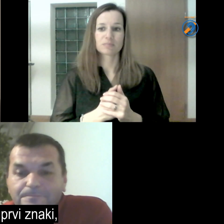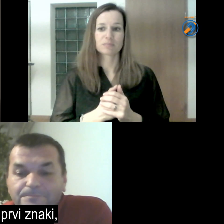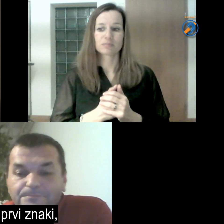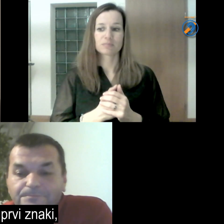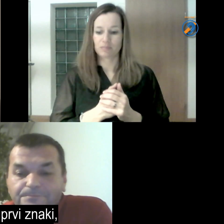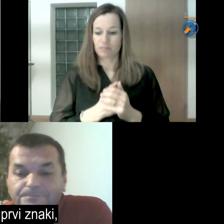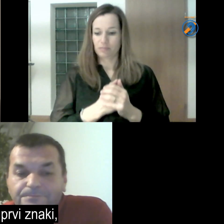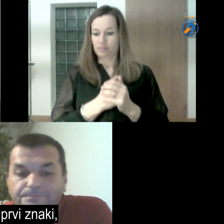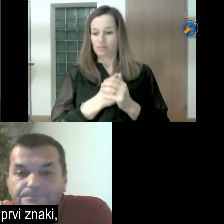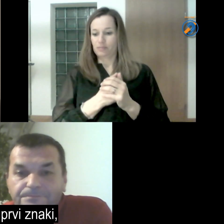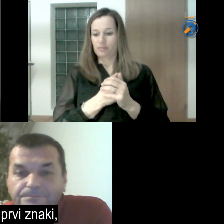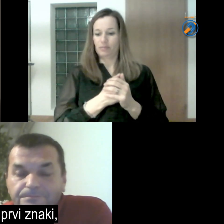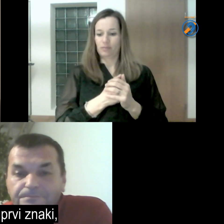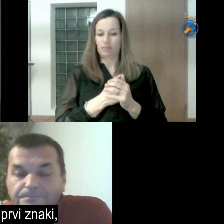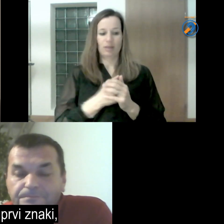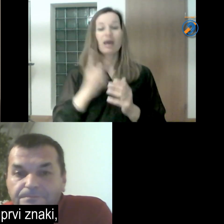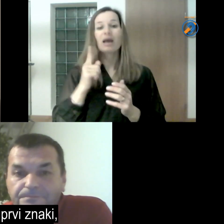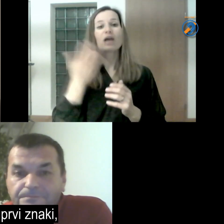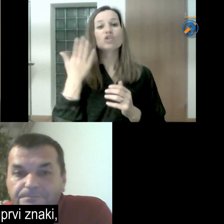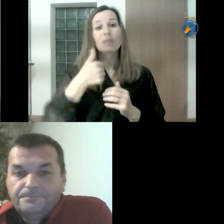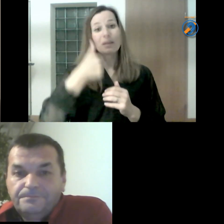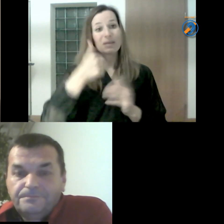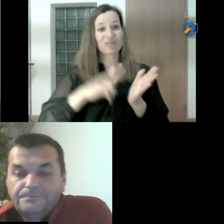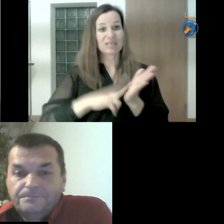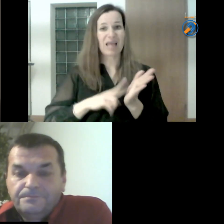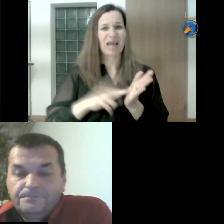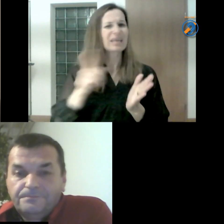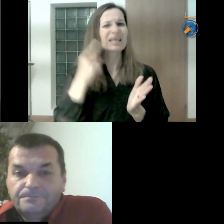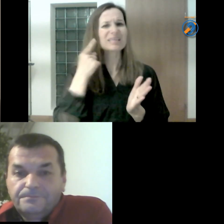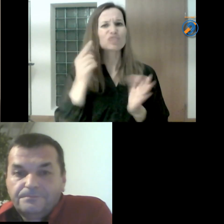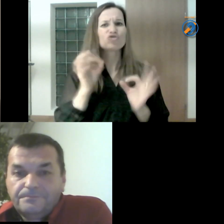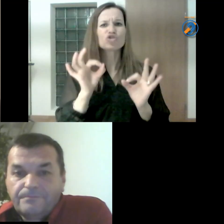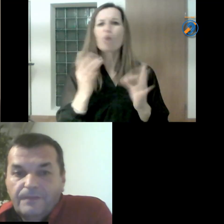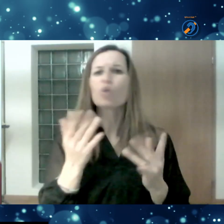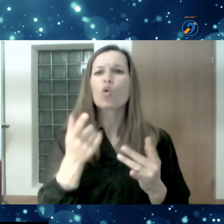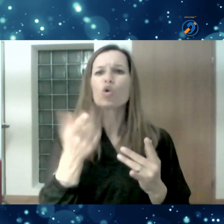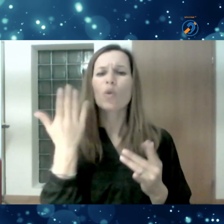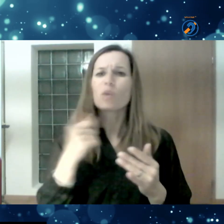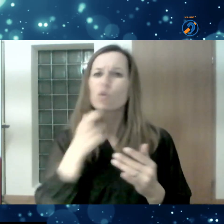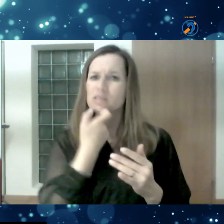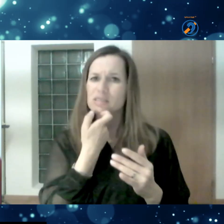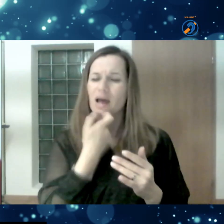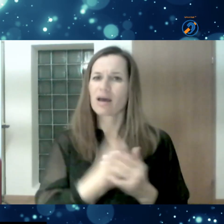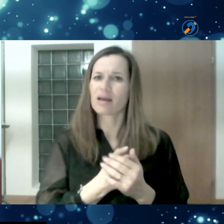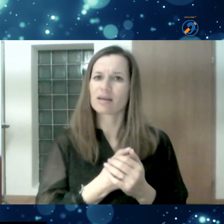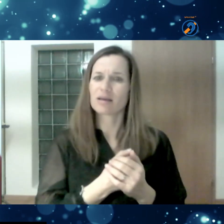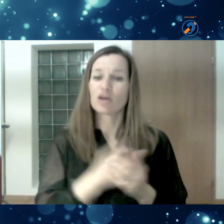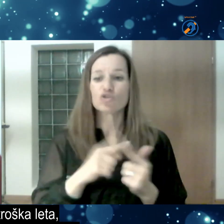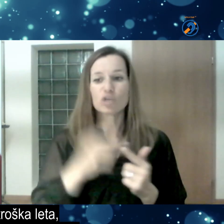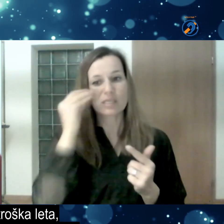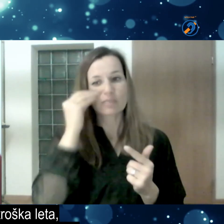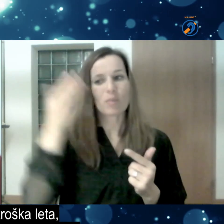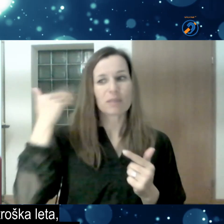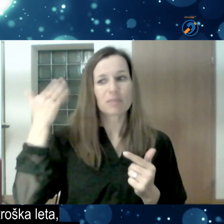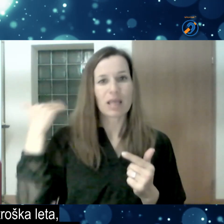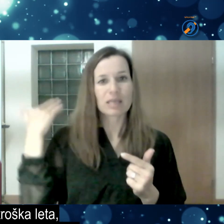Boris, kaj so bili prvi znaki, da ne slišiš dobro? Koliko si bil star? Ja, če se zdaj nazaj spomnim, so to